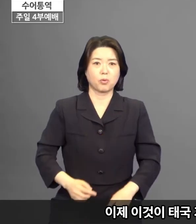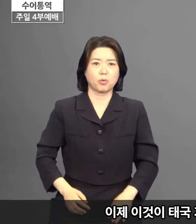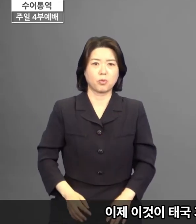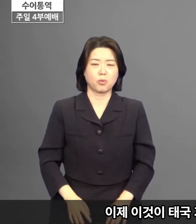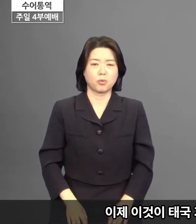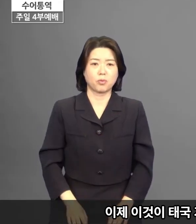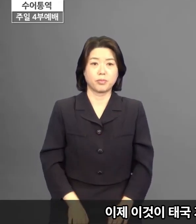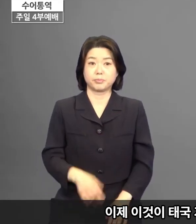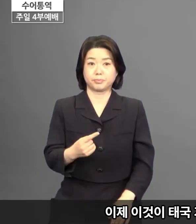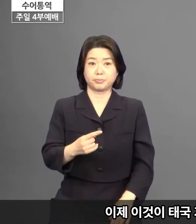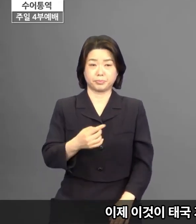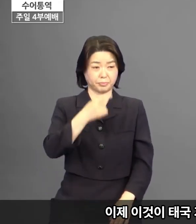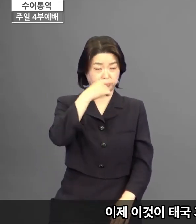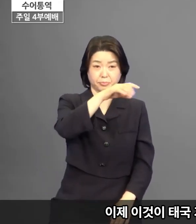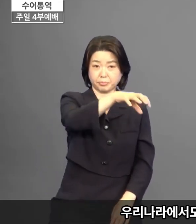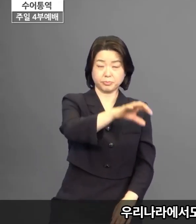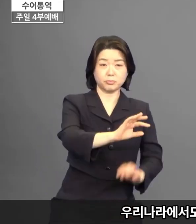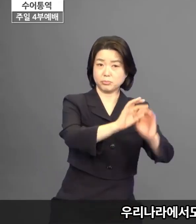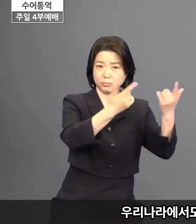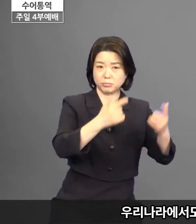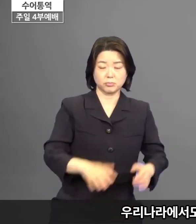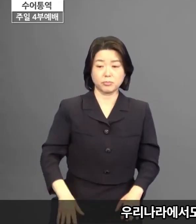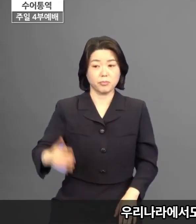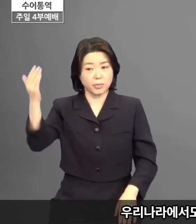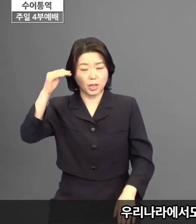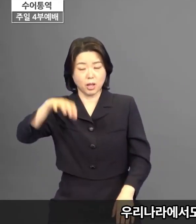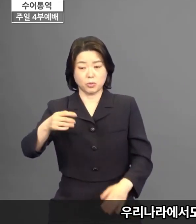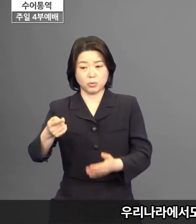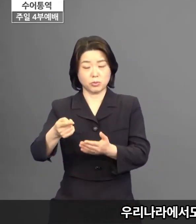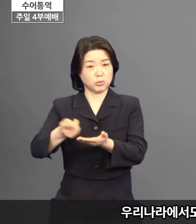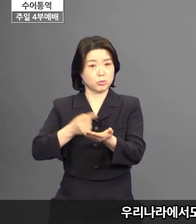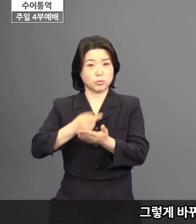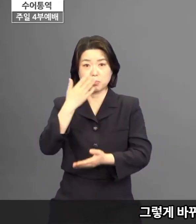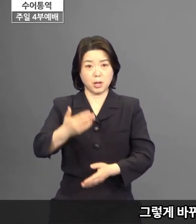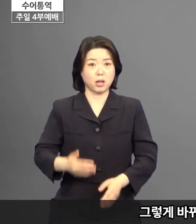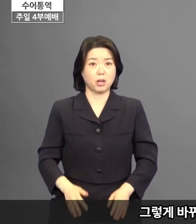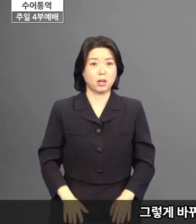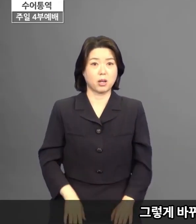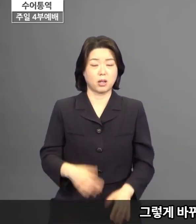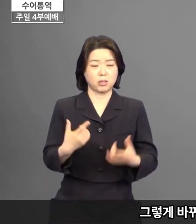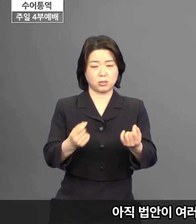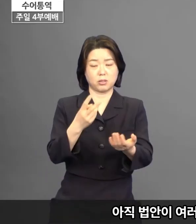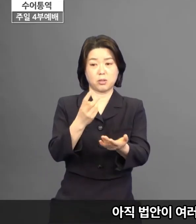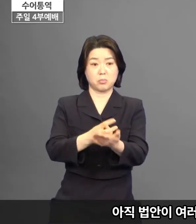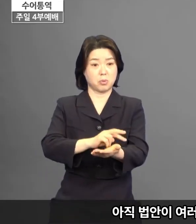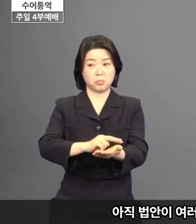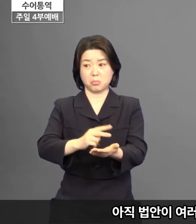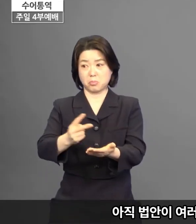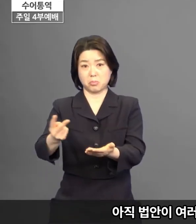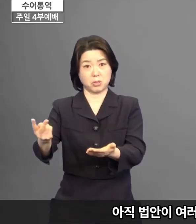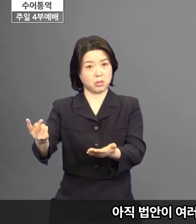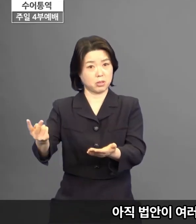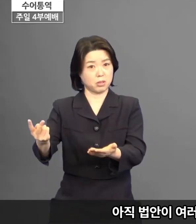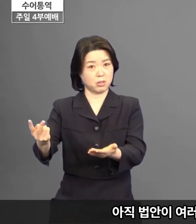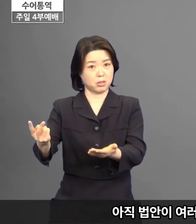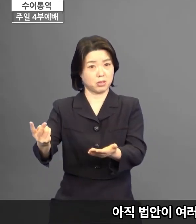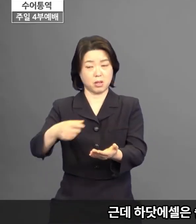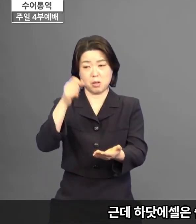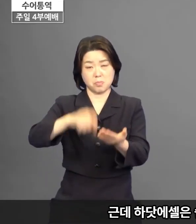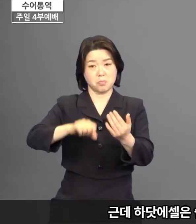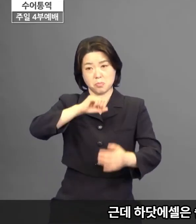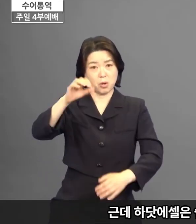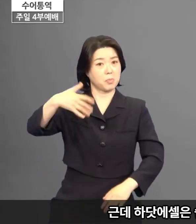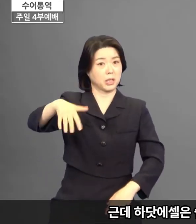이제 이것이 태국 가서만 한 게 아닙니다. 우리나라에서도 수술할 수가 있어요. 그렇게 바뀌어가고 있습니다. 아직 법안이 여러분 통과된 건